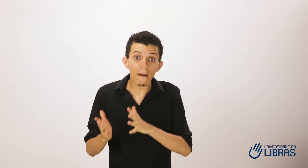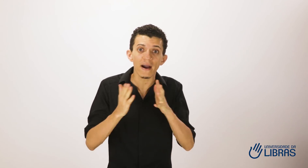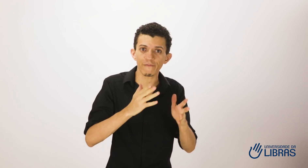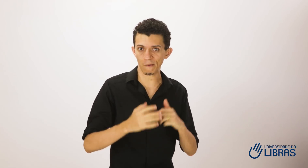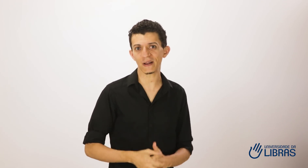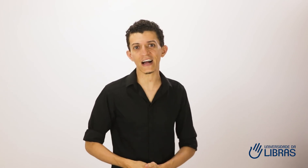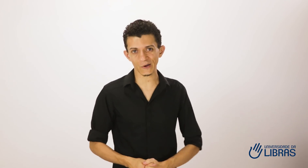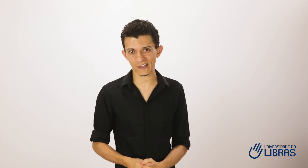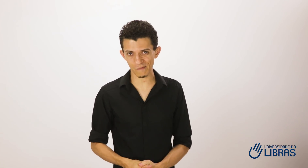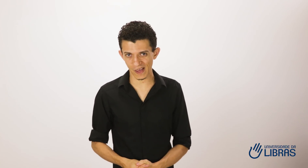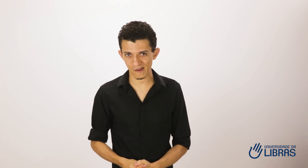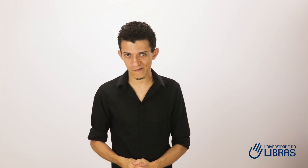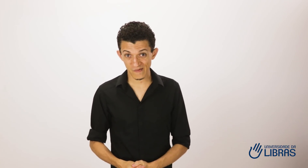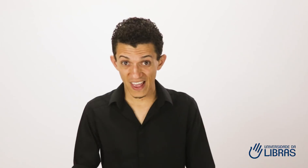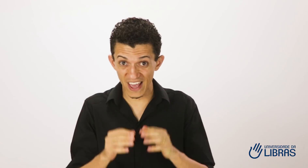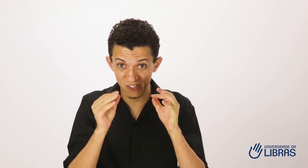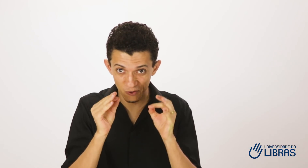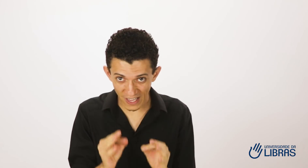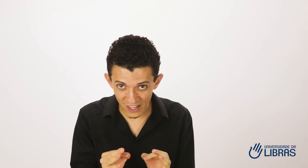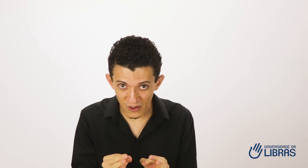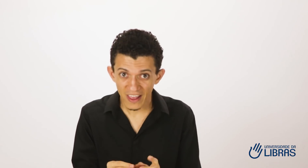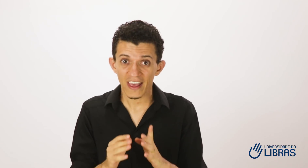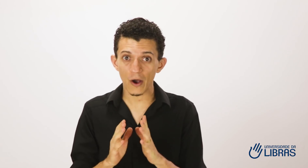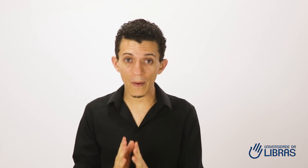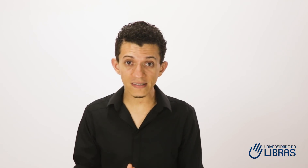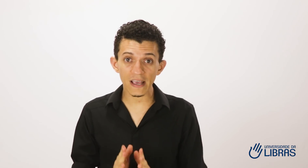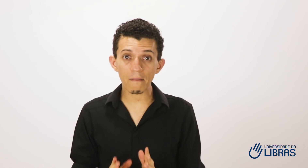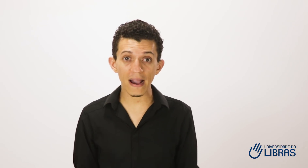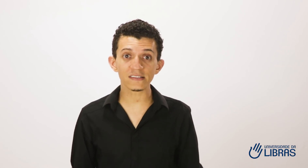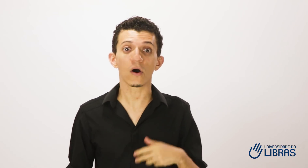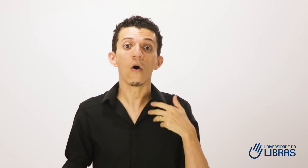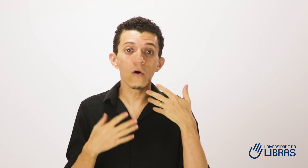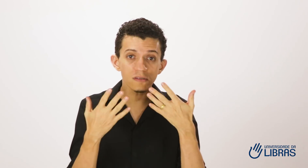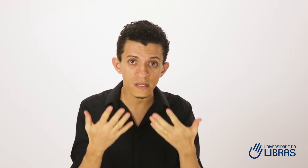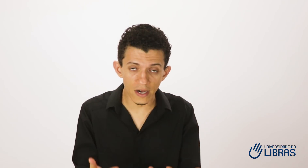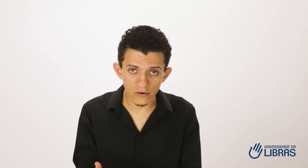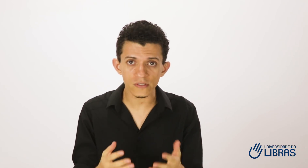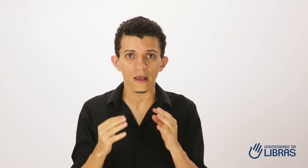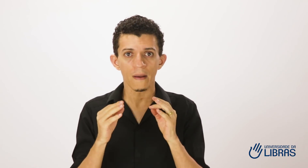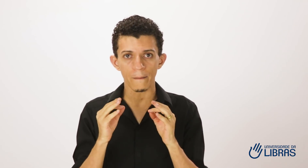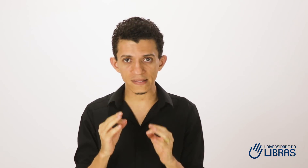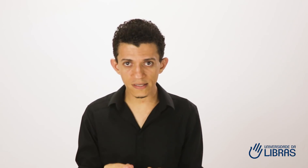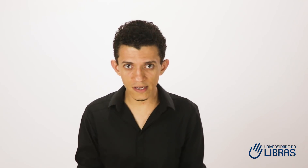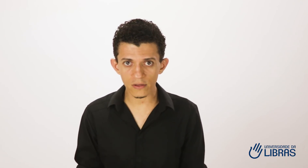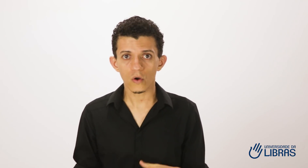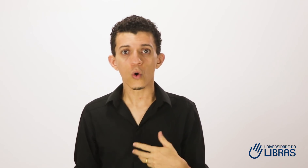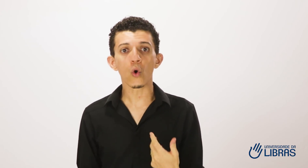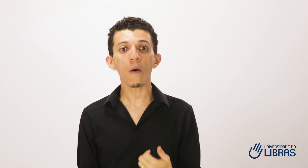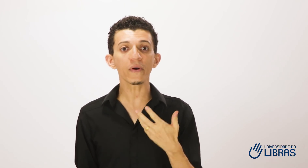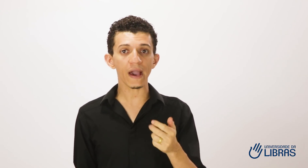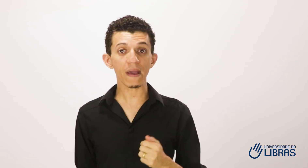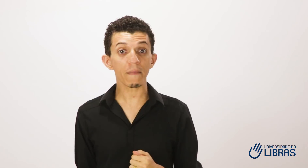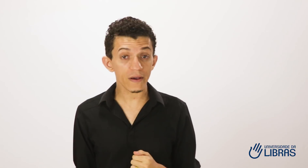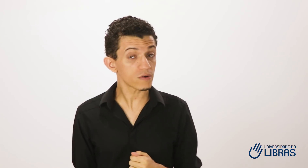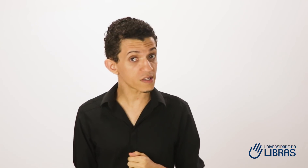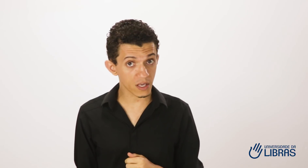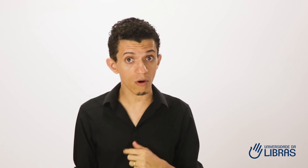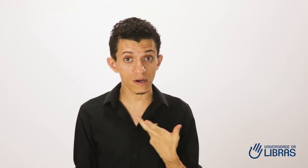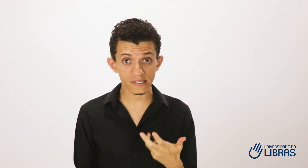minha mãe foi aplicadora também. Resultado, eu passei mais 11 anos pesquisando como que a minha mãe conseguiu alcançar